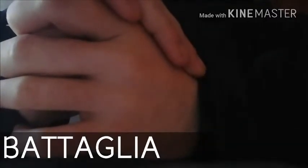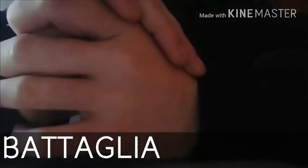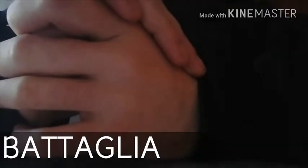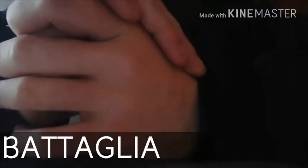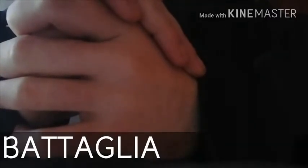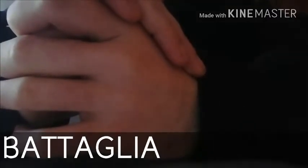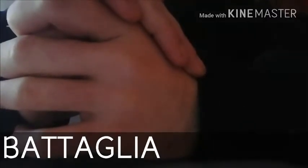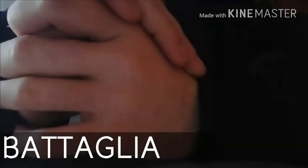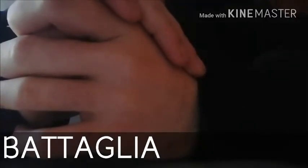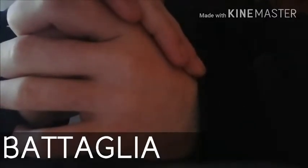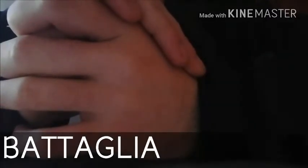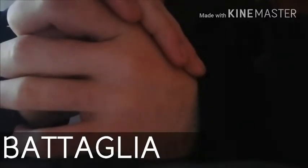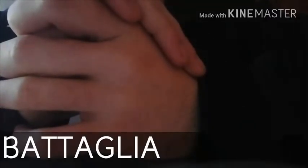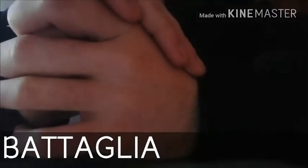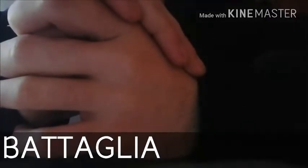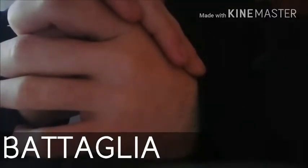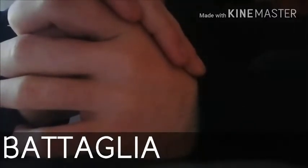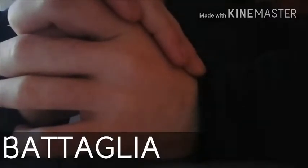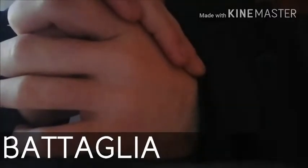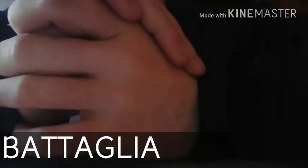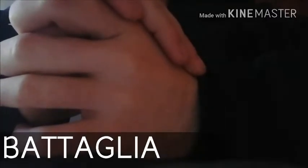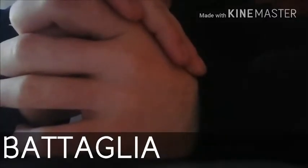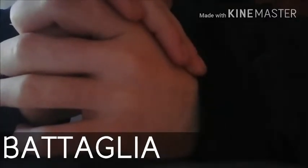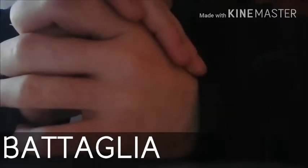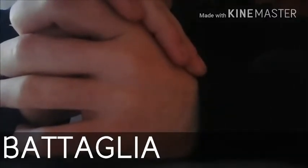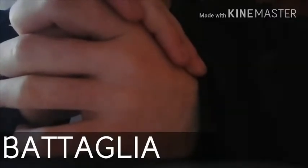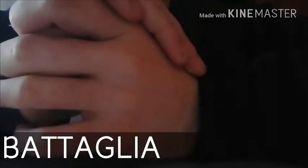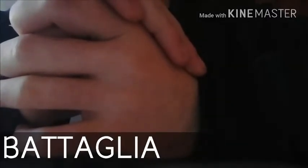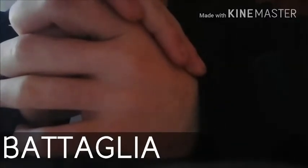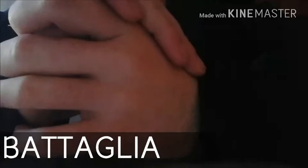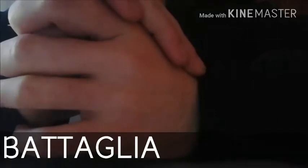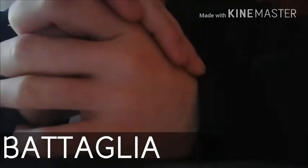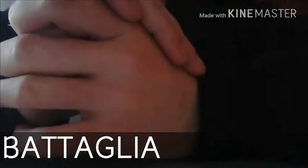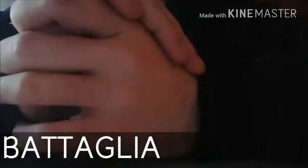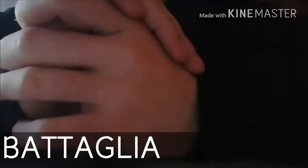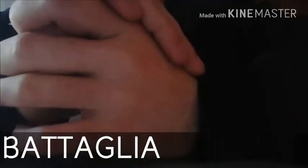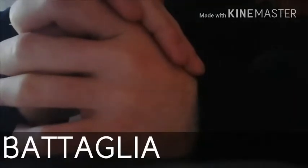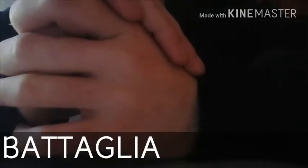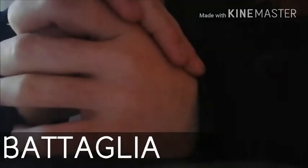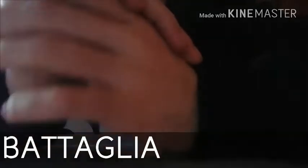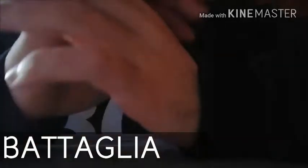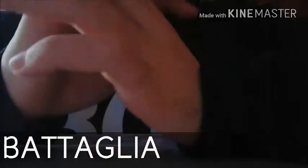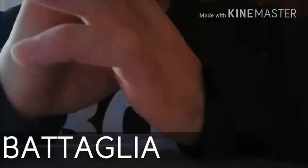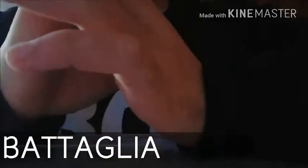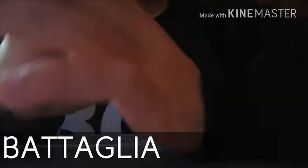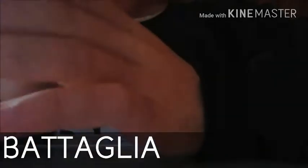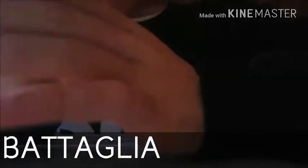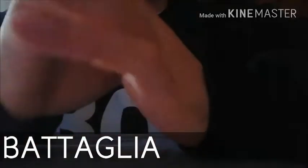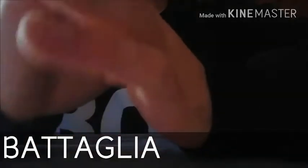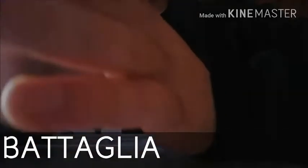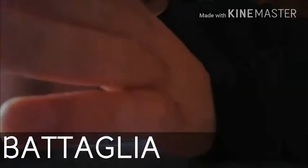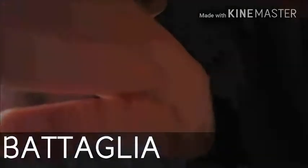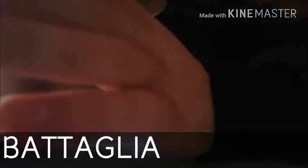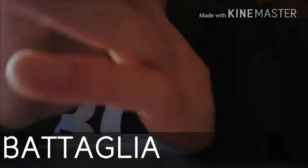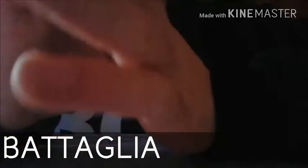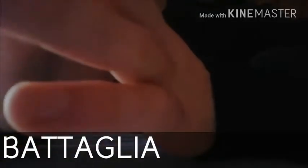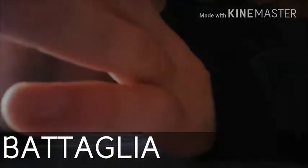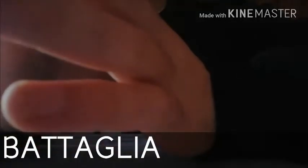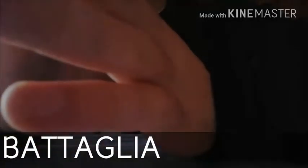pento della guerra si fa parte sempre nella guerra conflitto